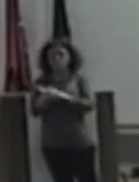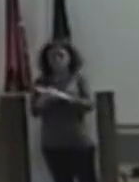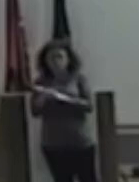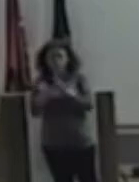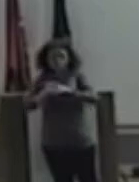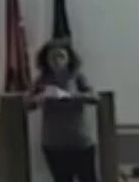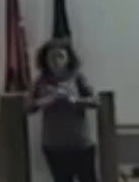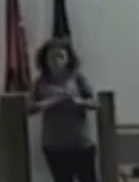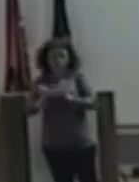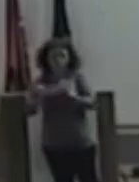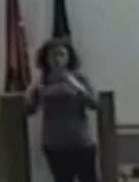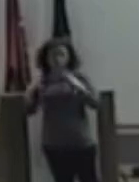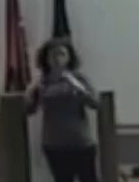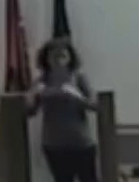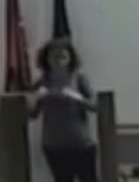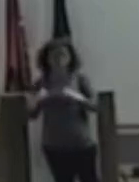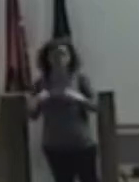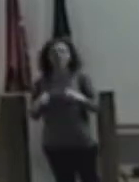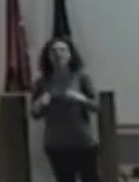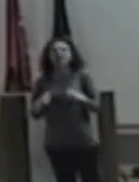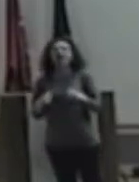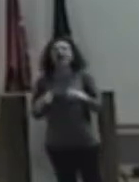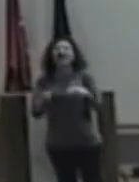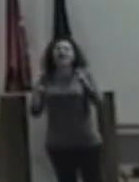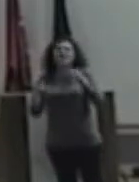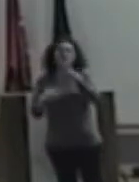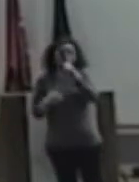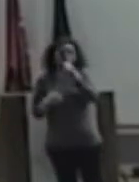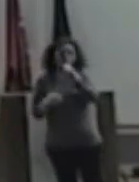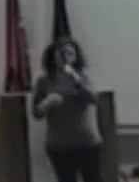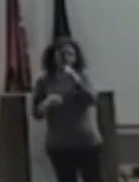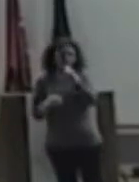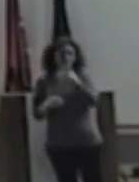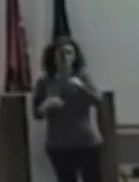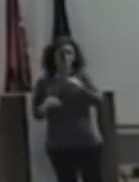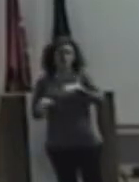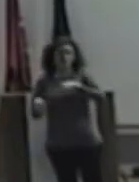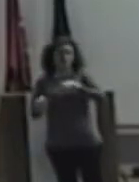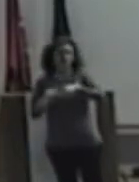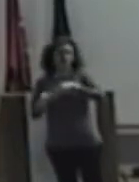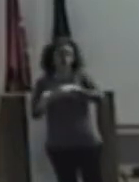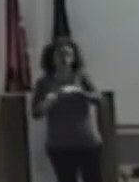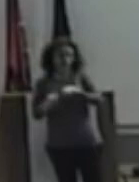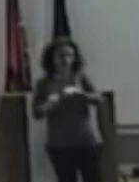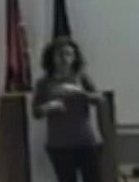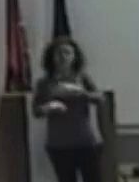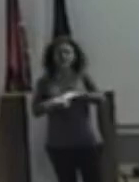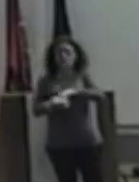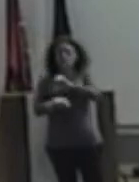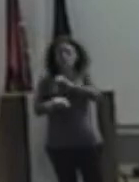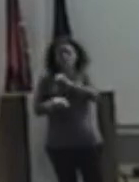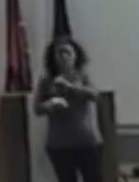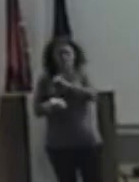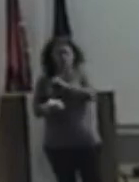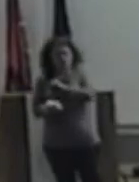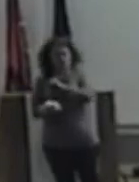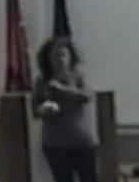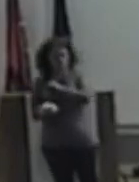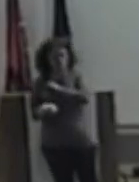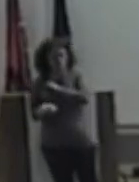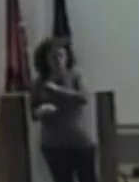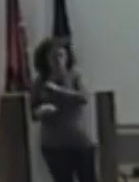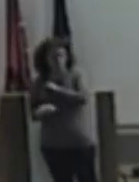parte. Y respecto a las ingestas, bueno, poder controlar cuánto es el tiempo de espera que necesito